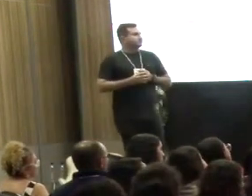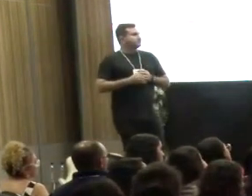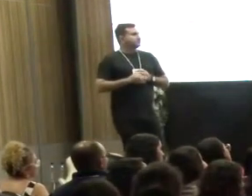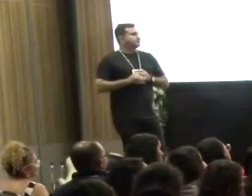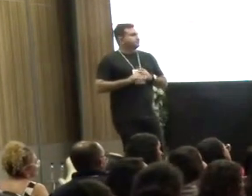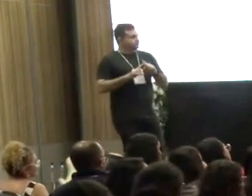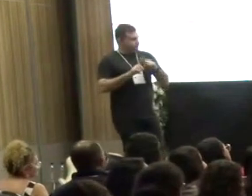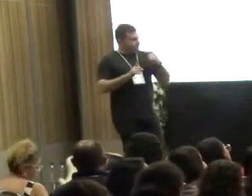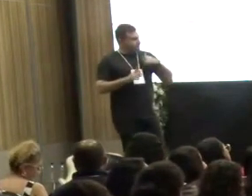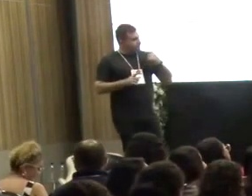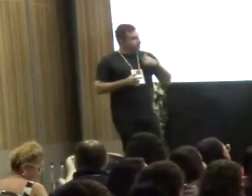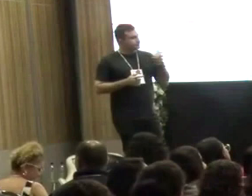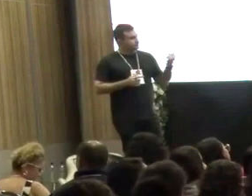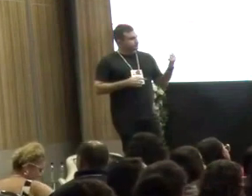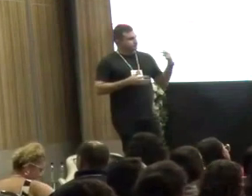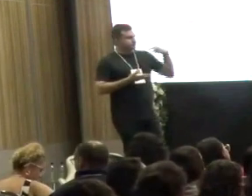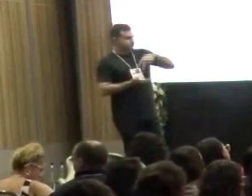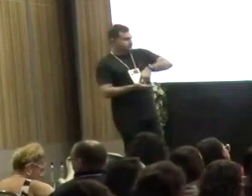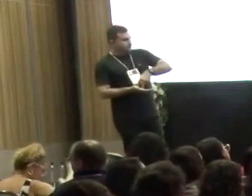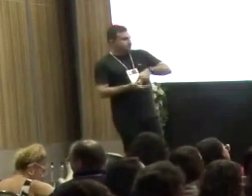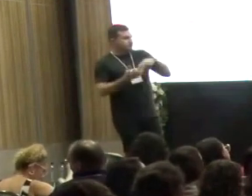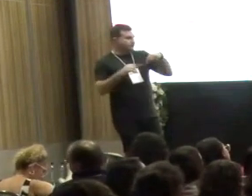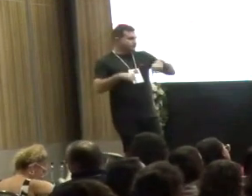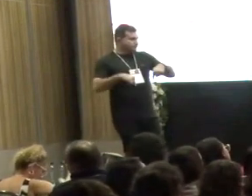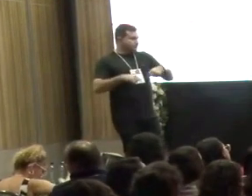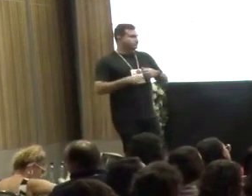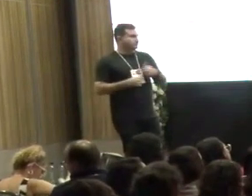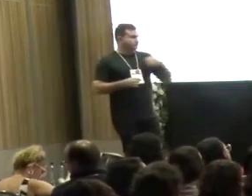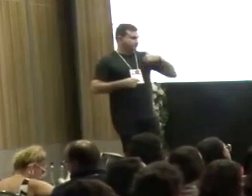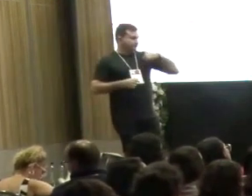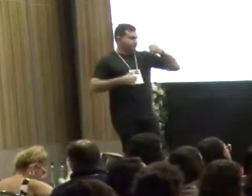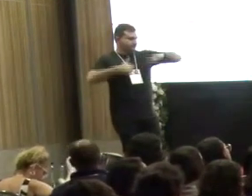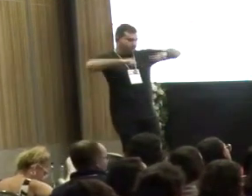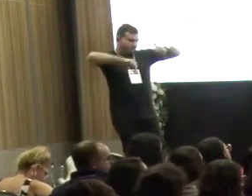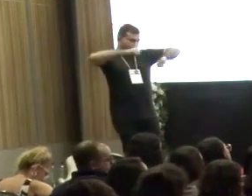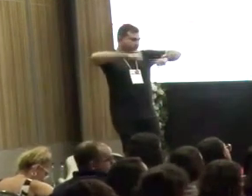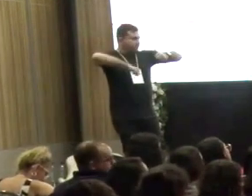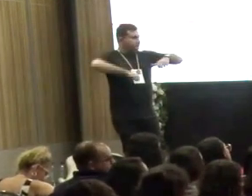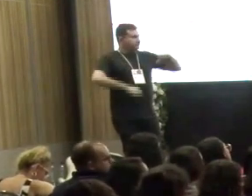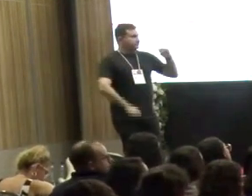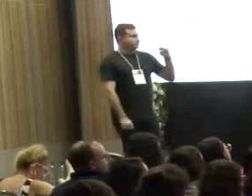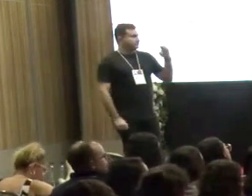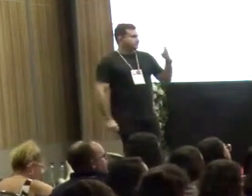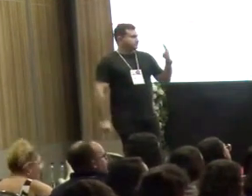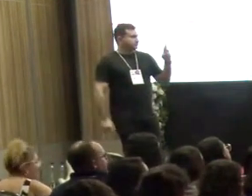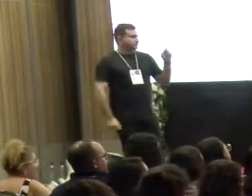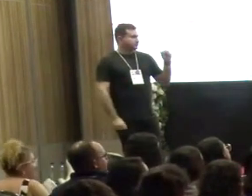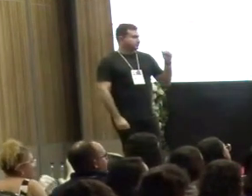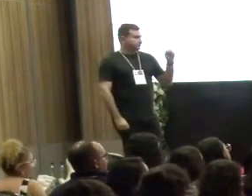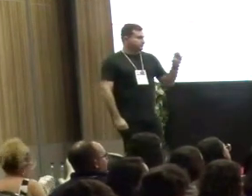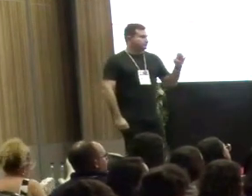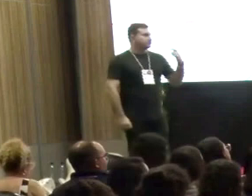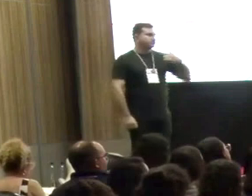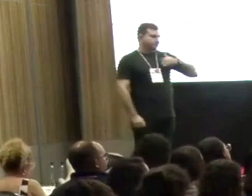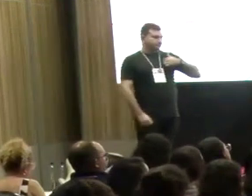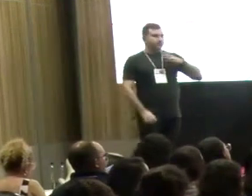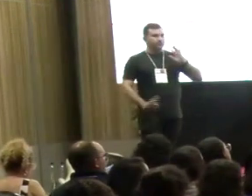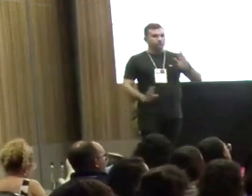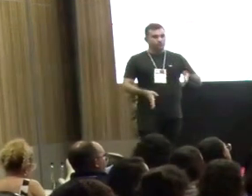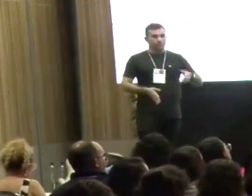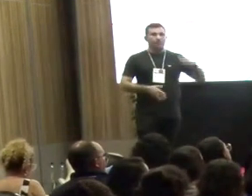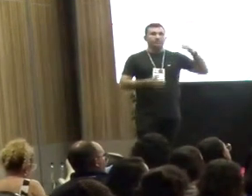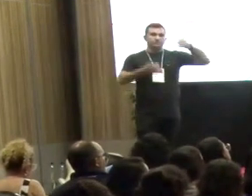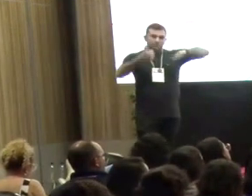Eu venho aqui... eu não sou analista do SEBRAE, eu sou ex-analista sênior do SEBRAE Nacional